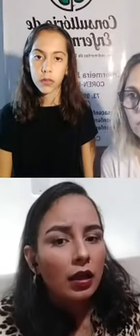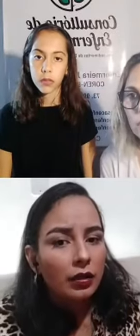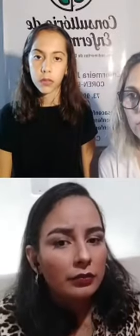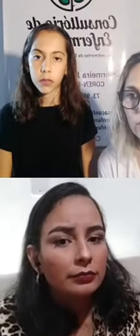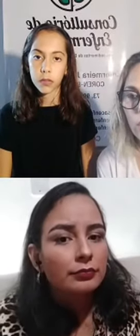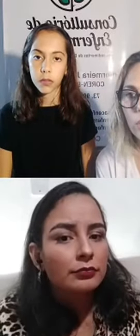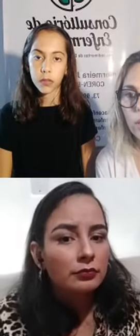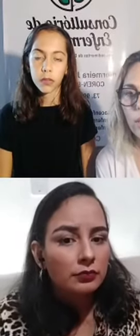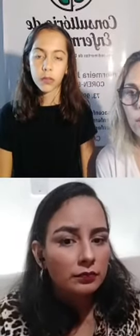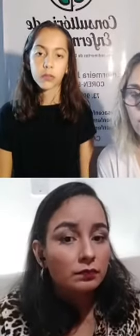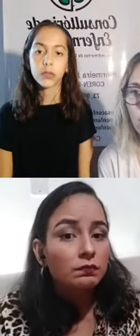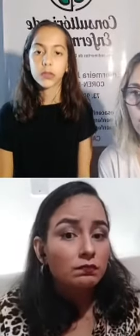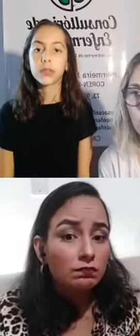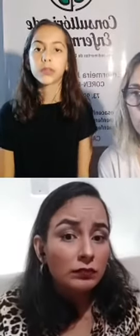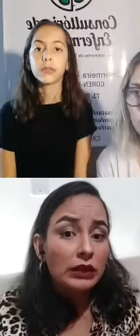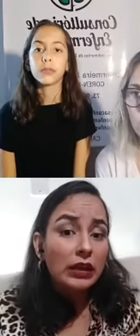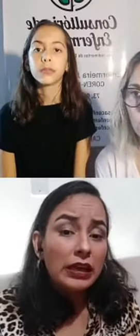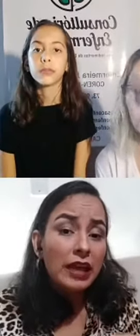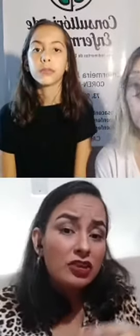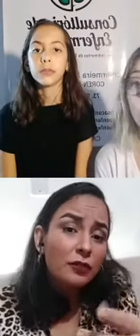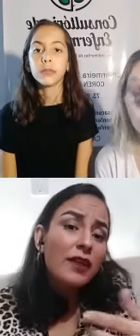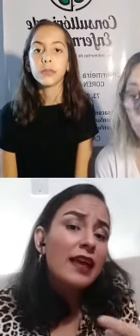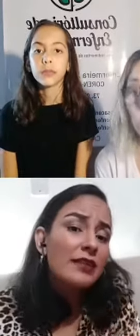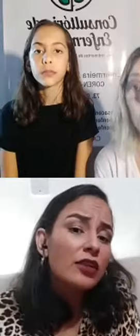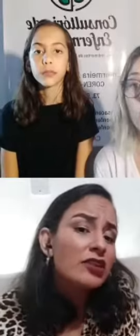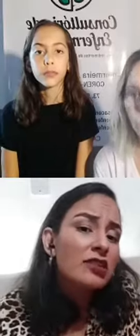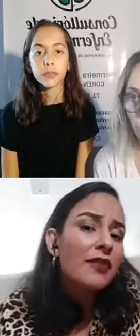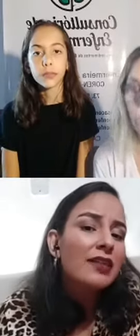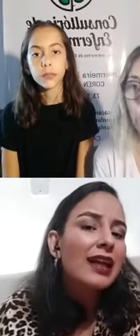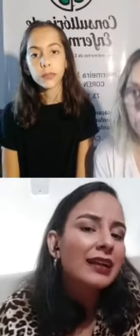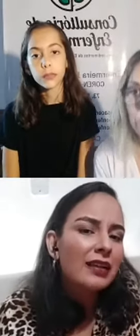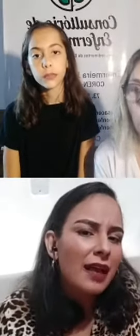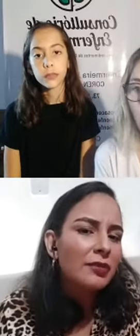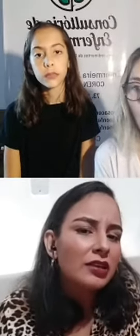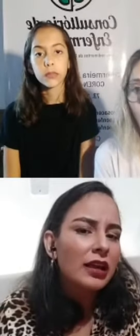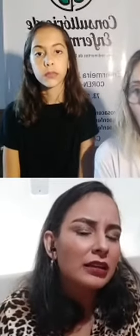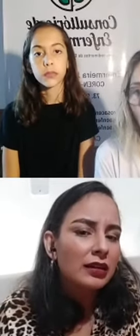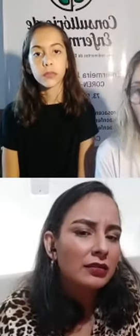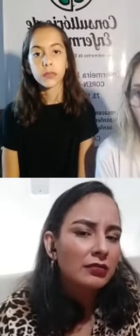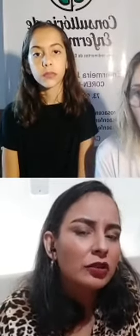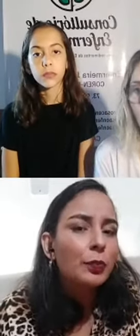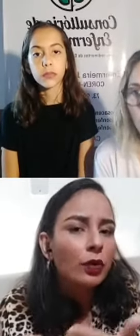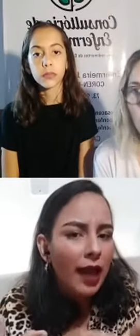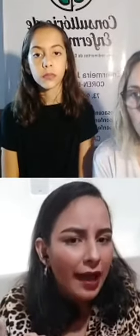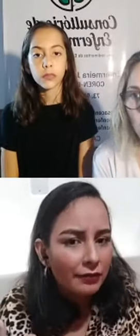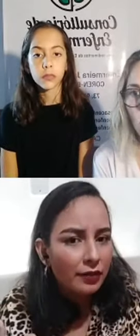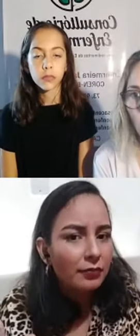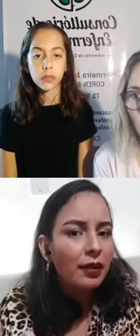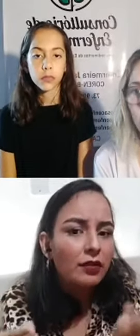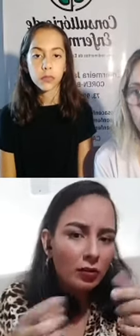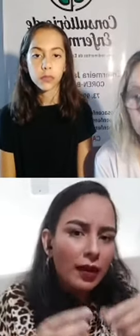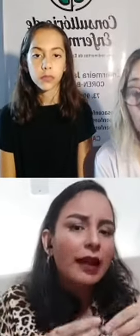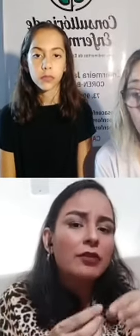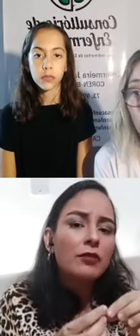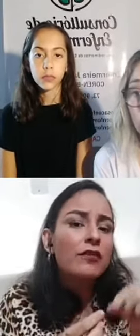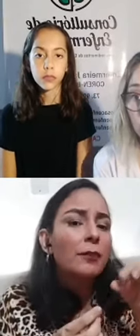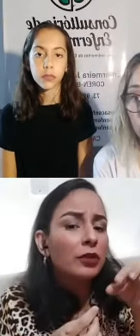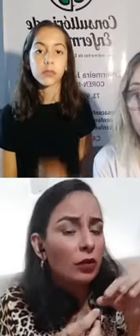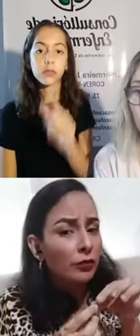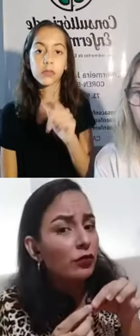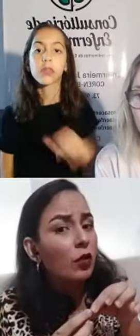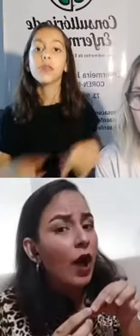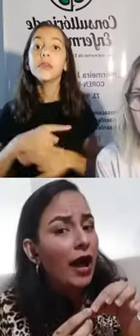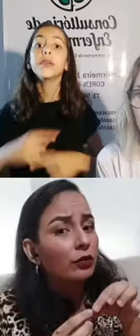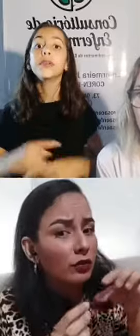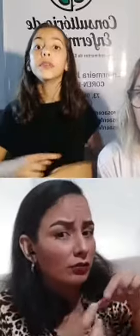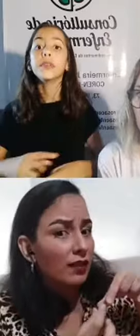que você falou aí. E a gente fazer isso que a gente tá fazendo aqui, sabe, Janaína? Tipo live, mas só que uma live que você vai poder ouvir